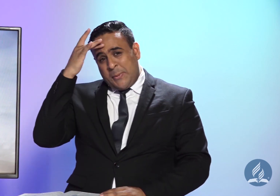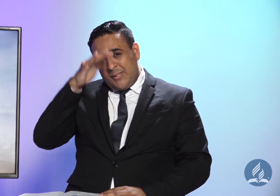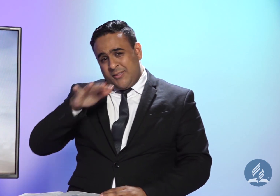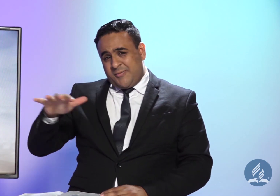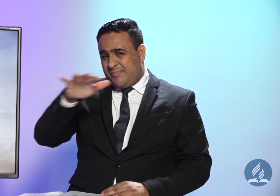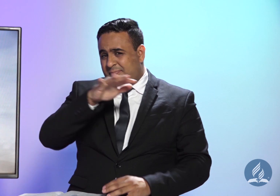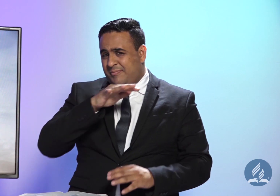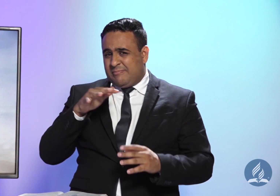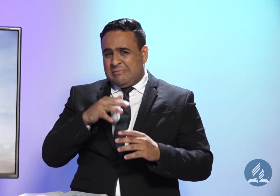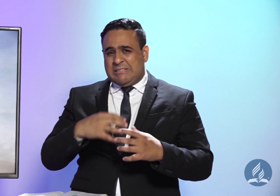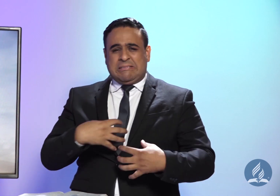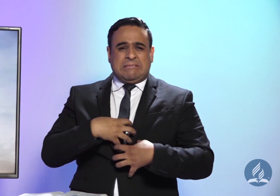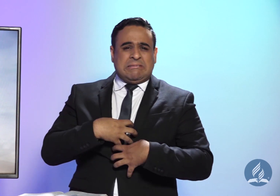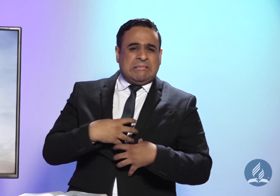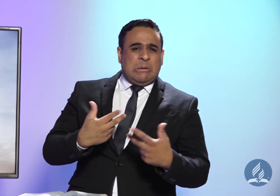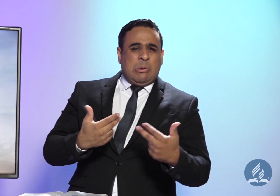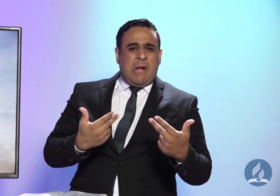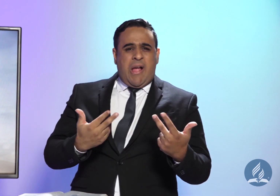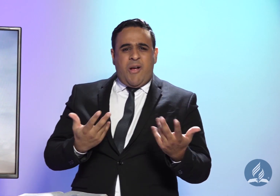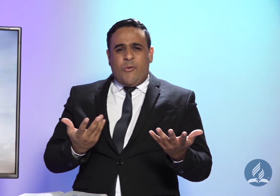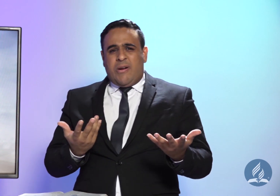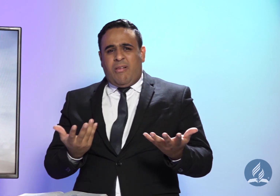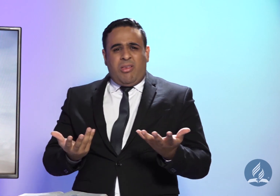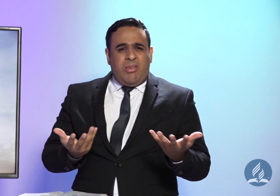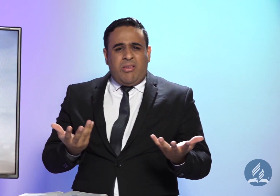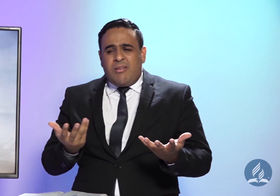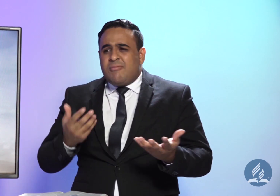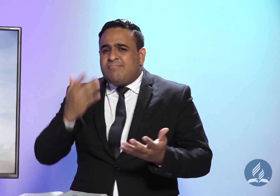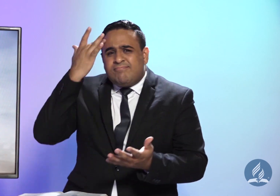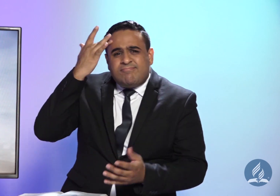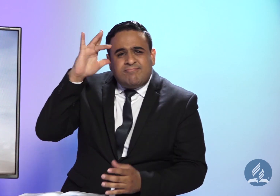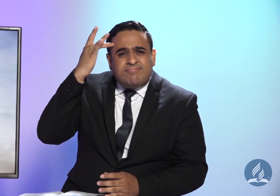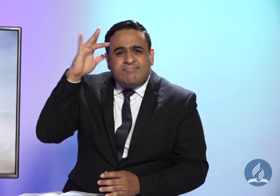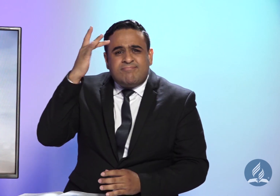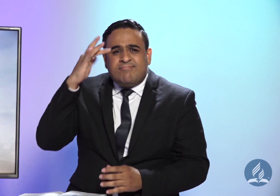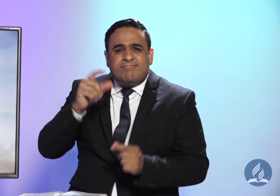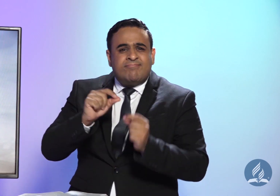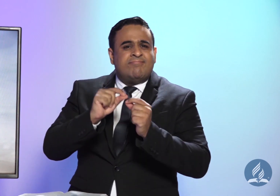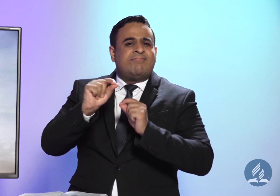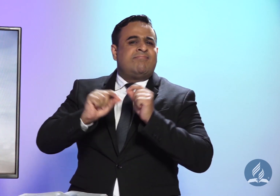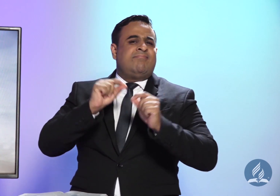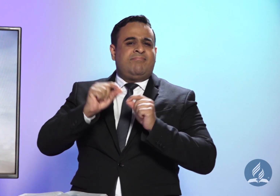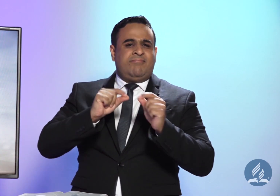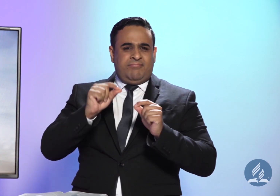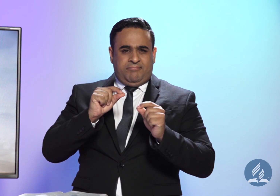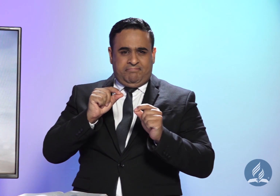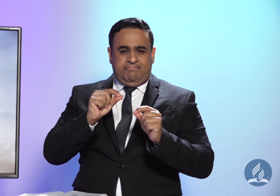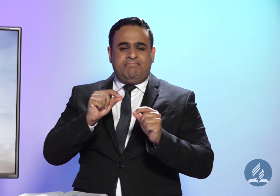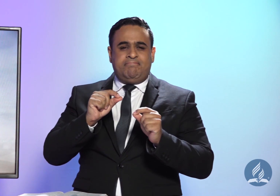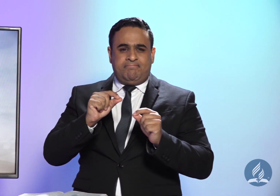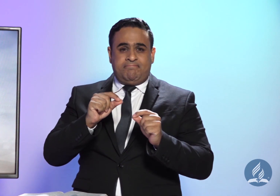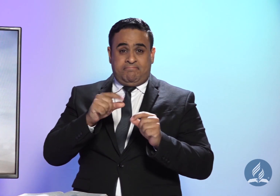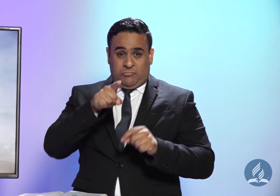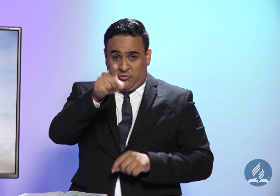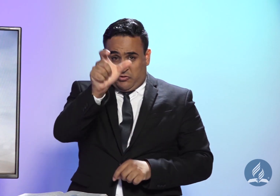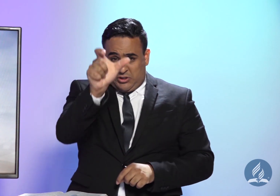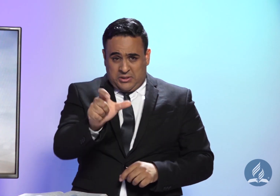Eu sinto muito porque as pessoas elas estão perdidas. Elas não conhecem